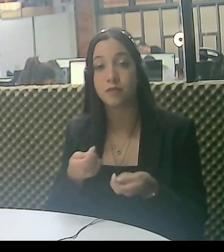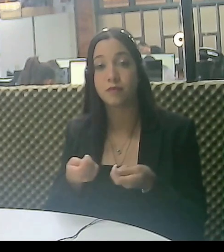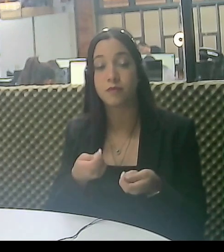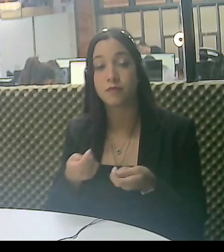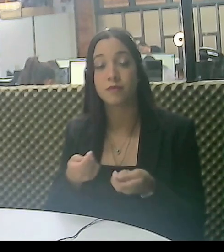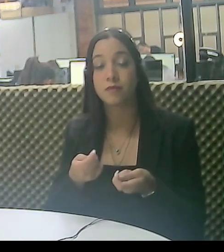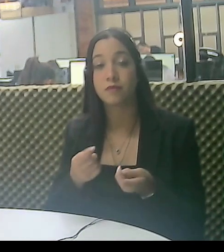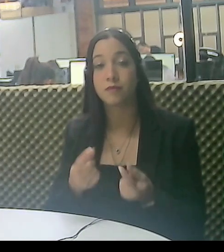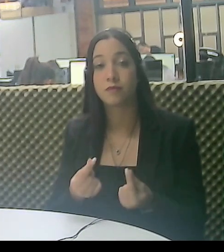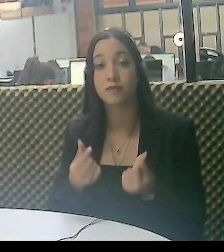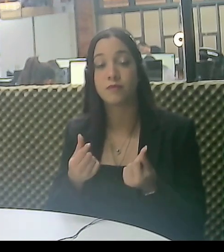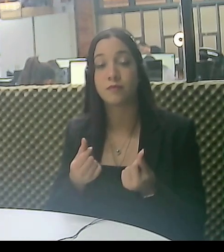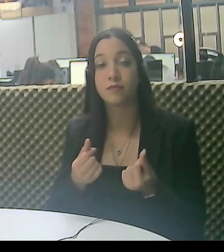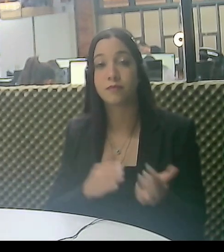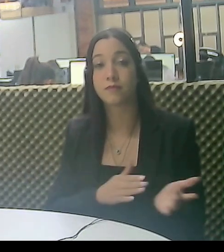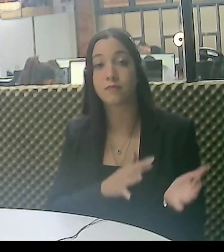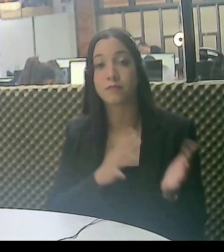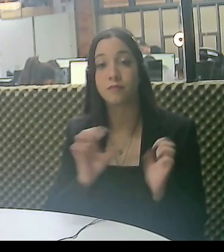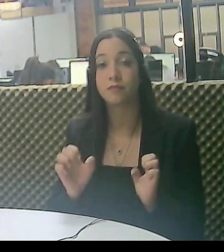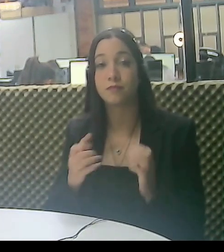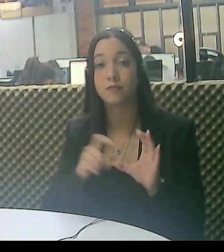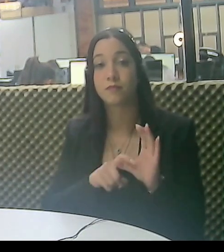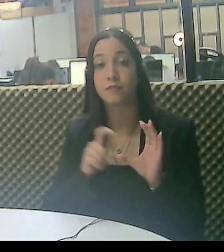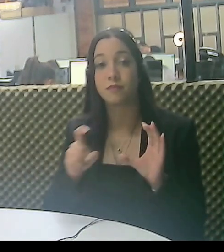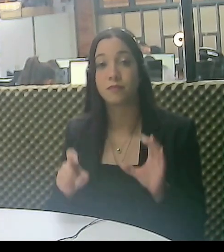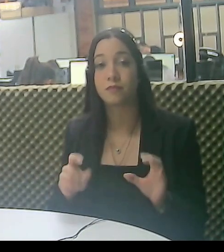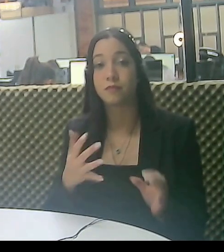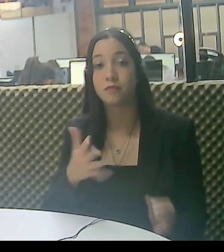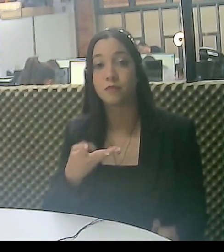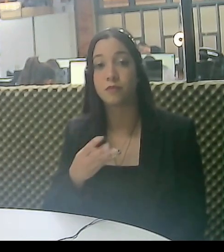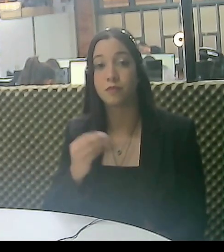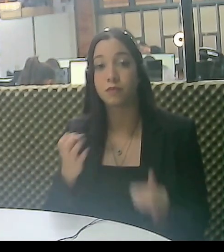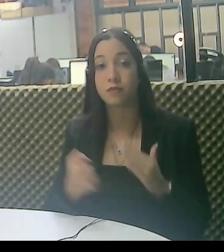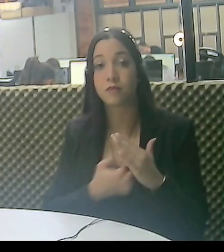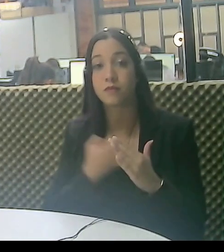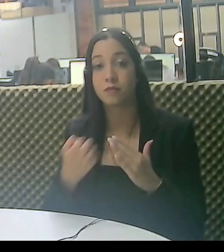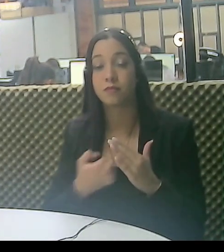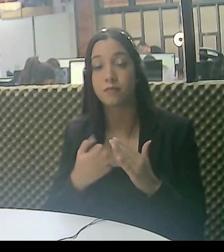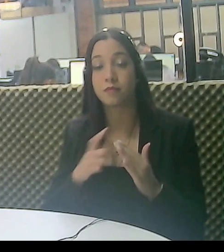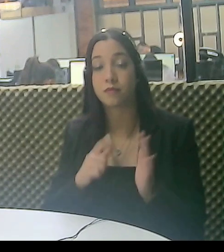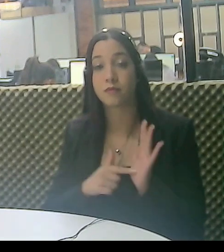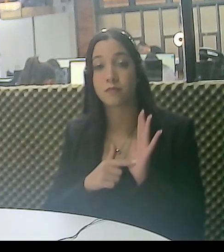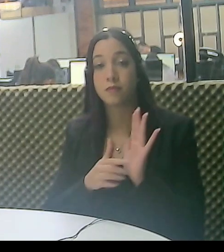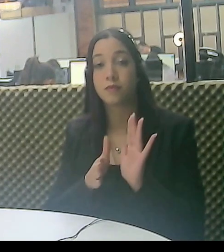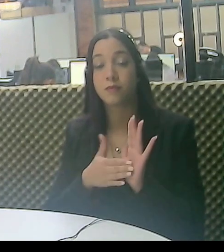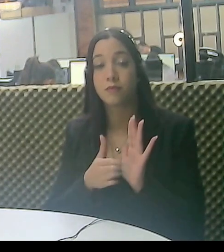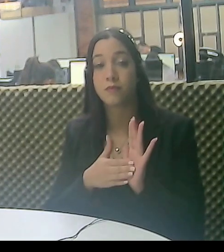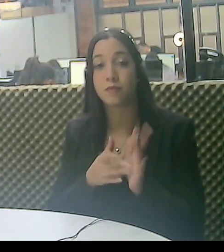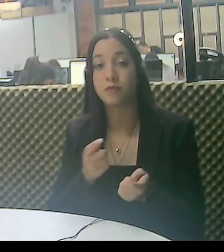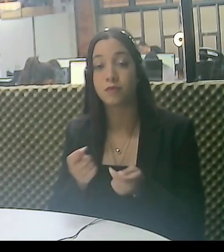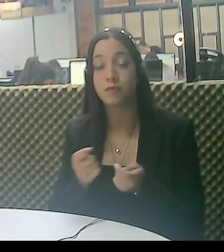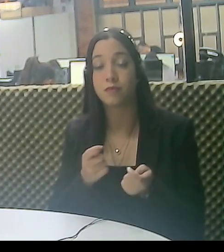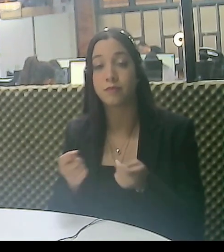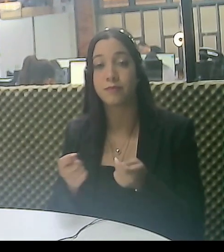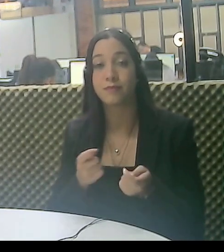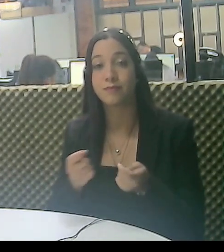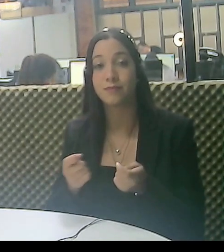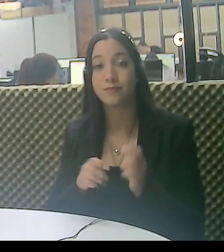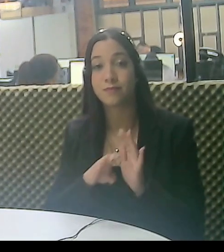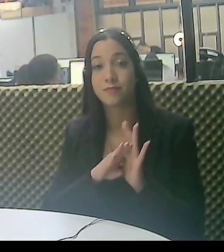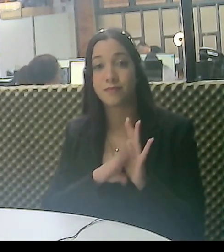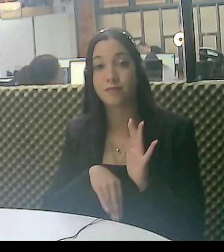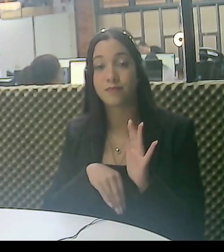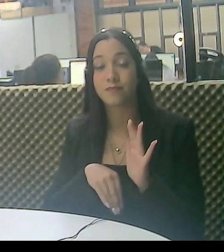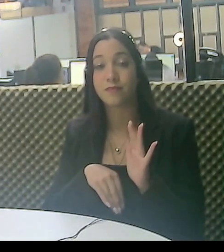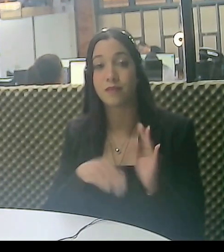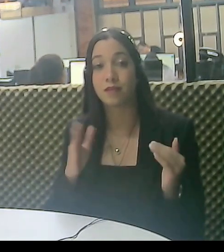financeiras. Durante o Mutirão Dívida Zero, cerca de 40 empresas apresentarão propostas de negociação com descontos